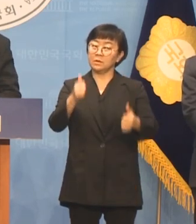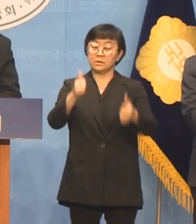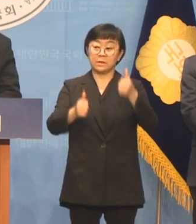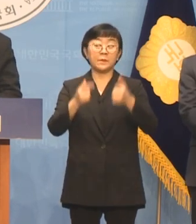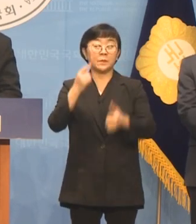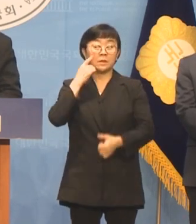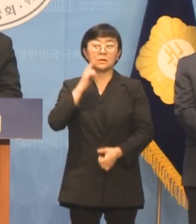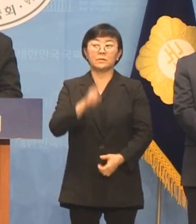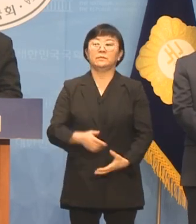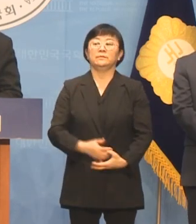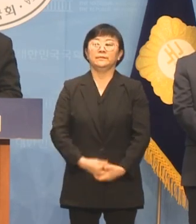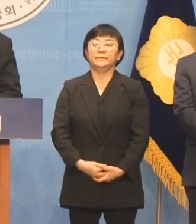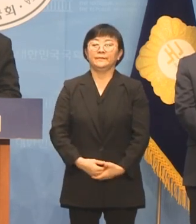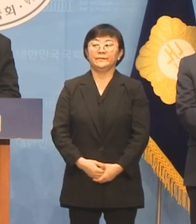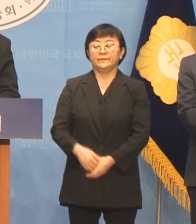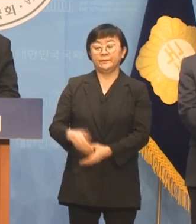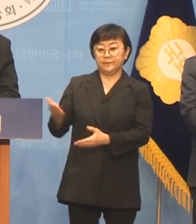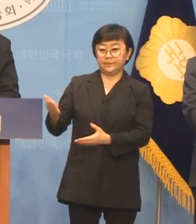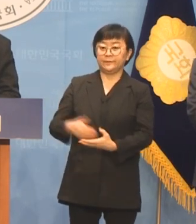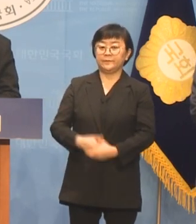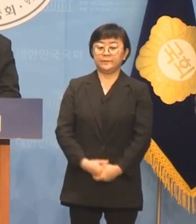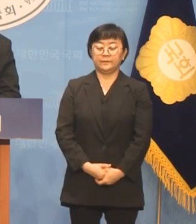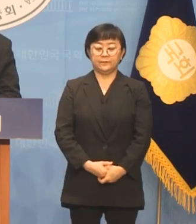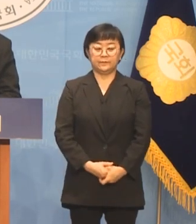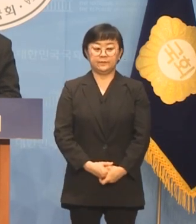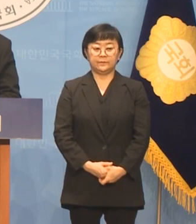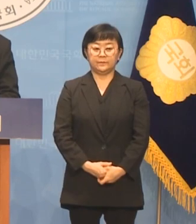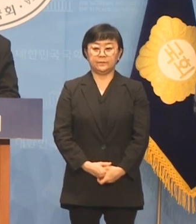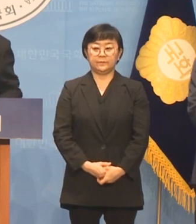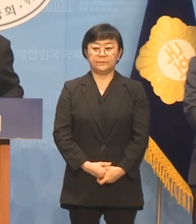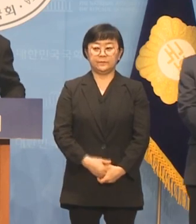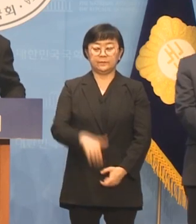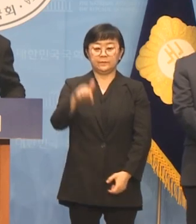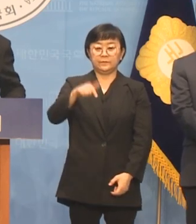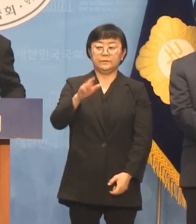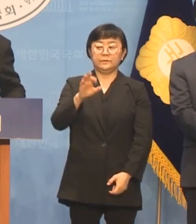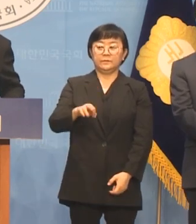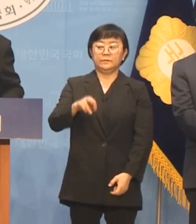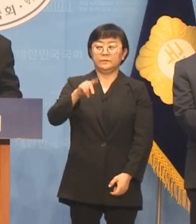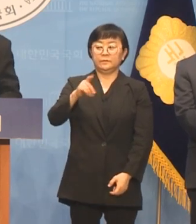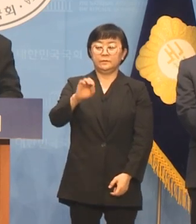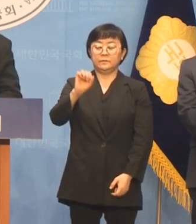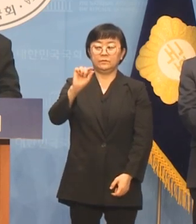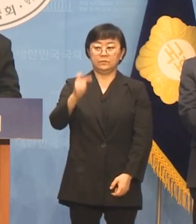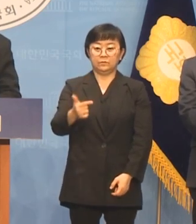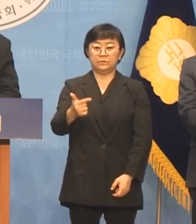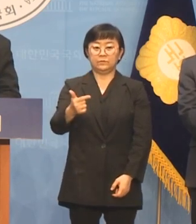계십니다. 제 바로 옆에 계신 분은 강상훈 씨입니다.